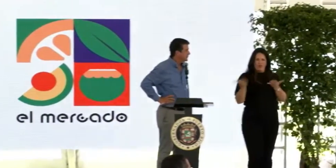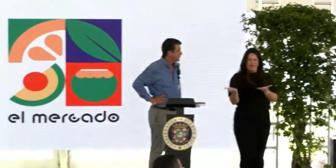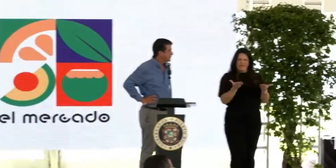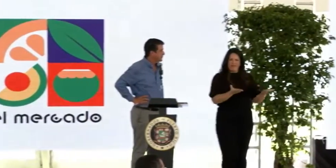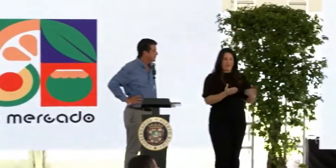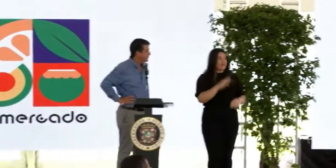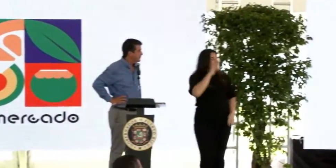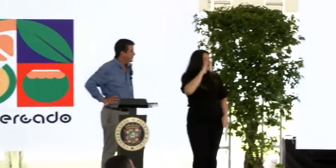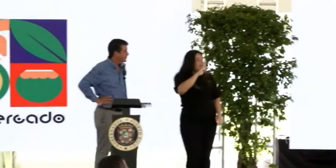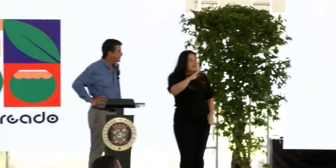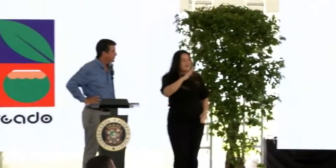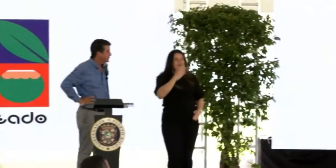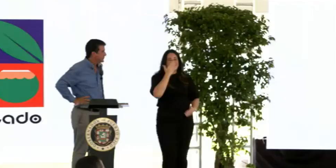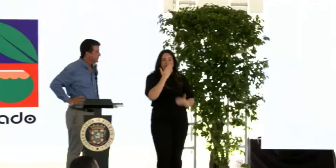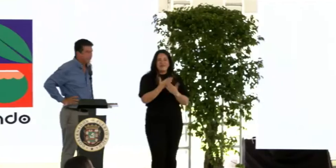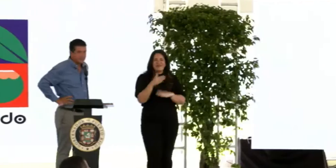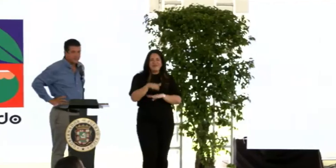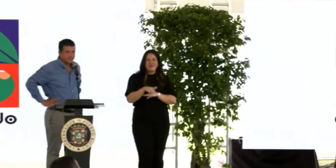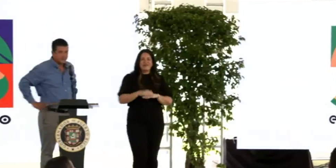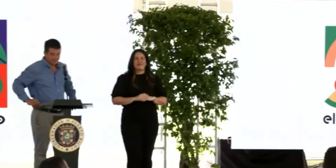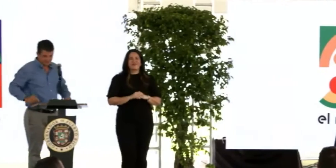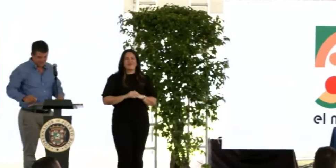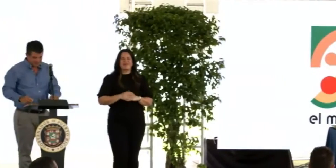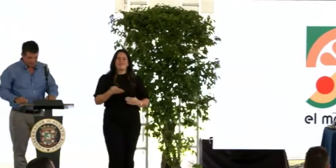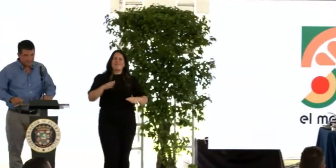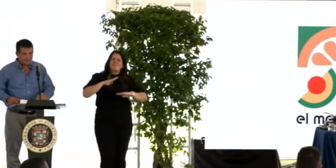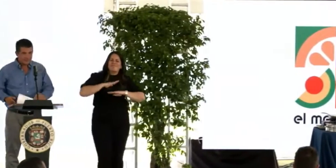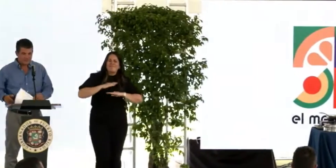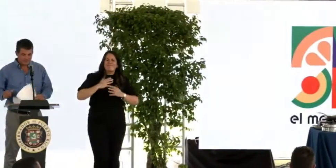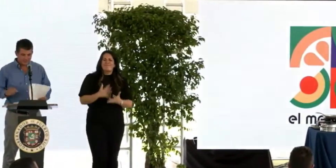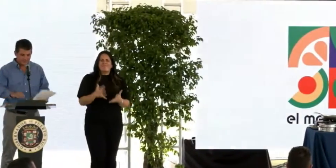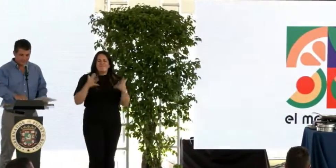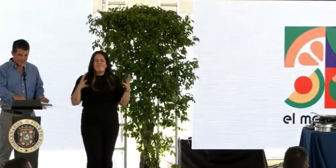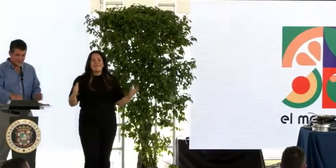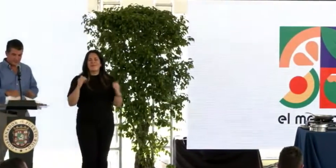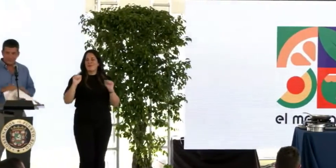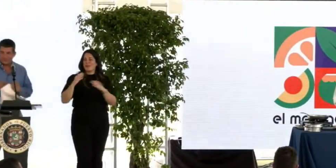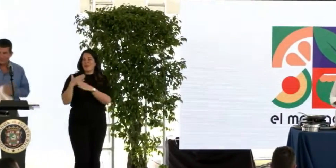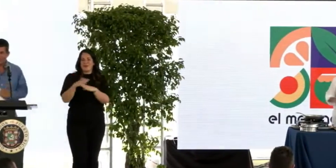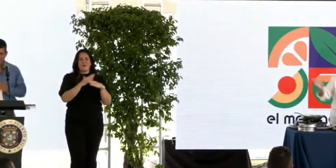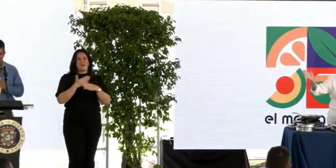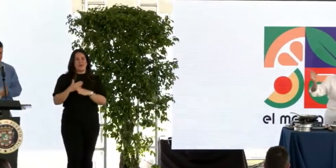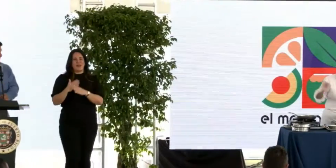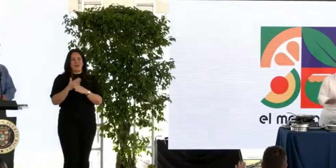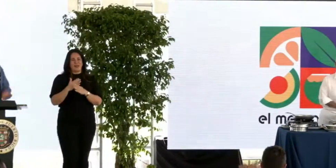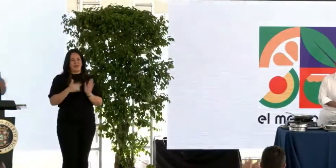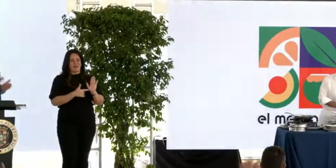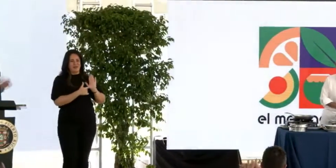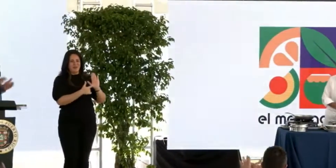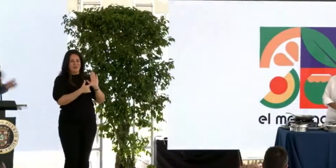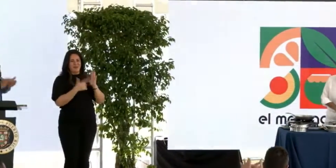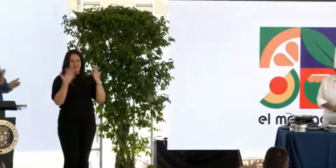Hola, buenas. Buenas tardes a todos. Un placer inmenso compartir con ustedes estas tarimas.